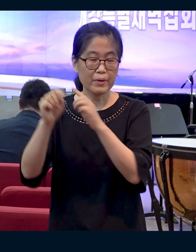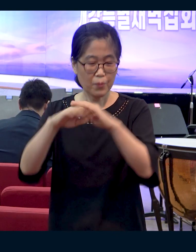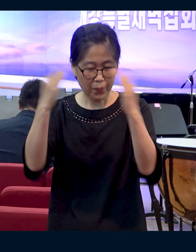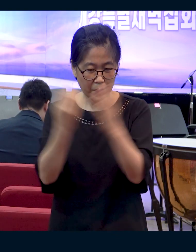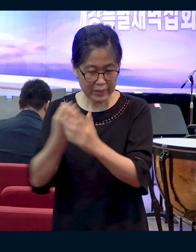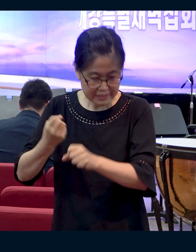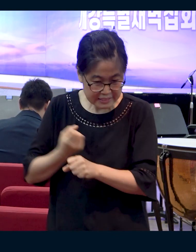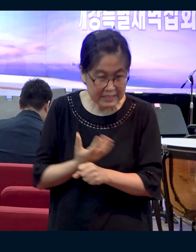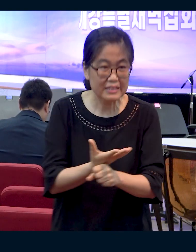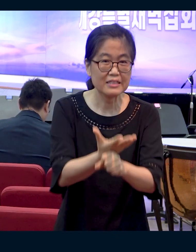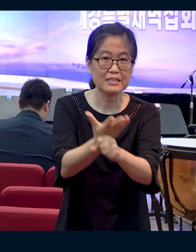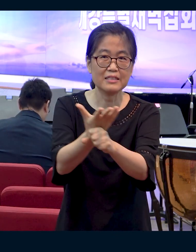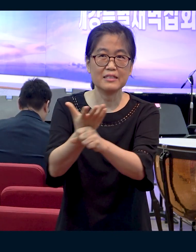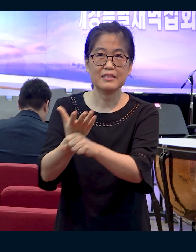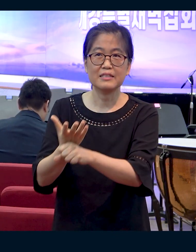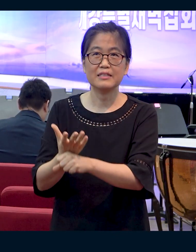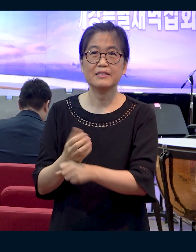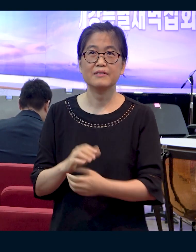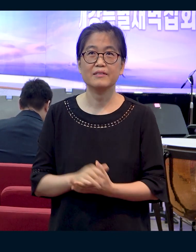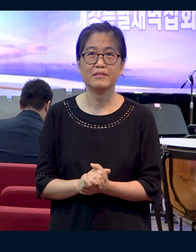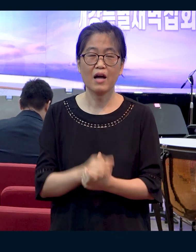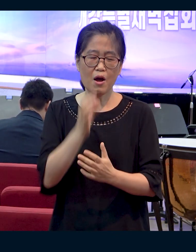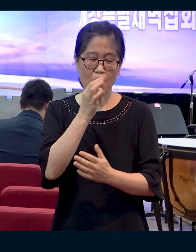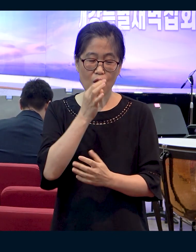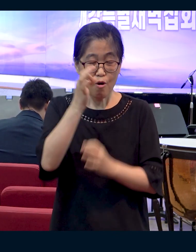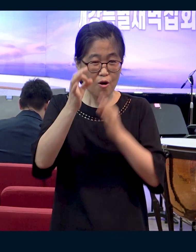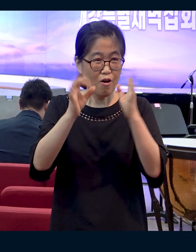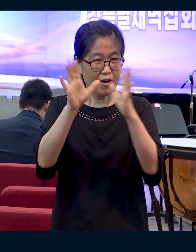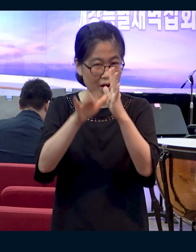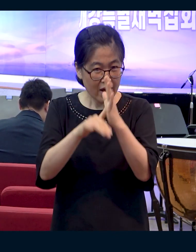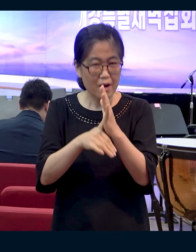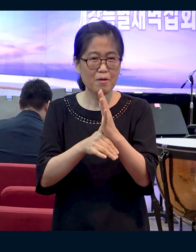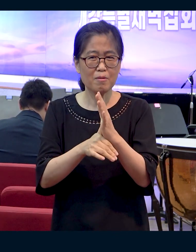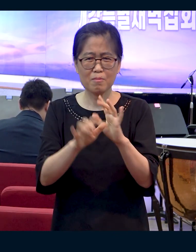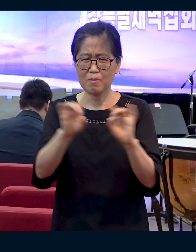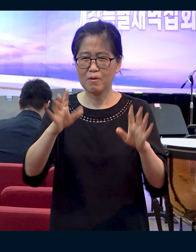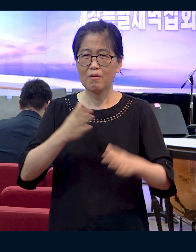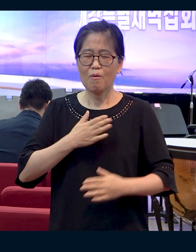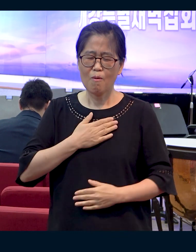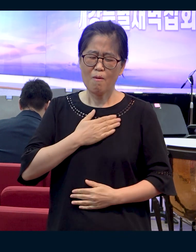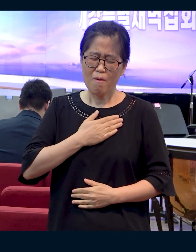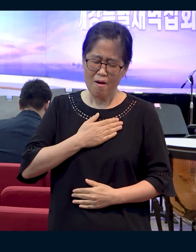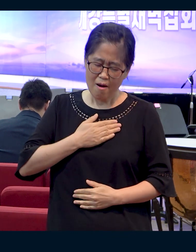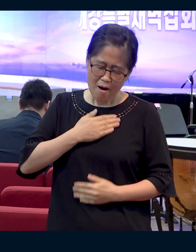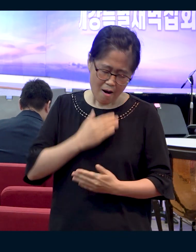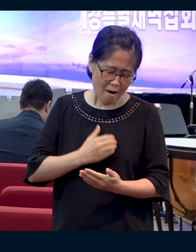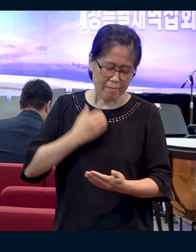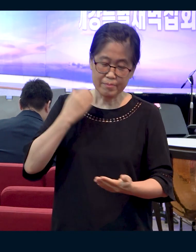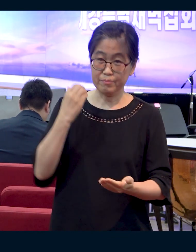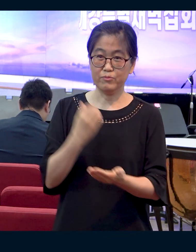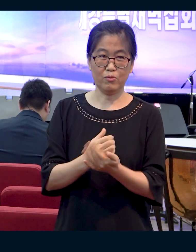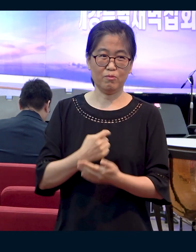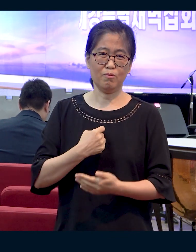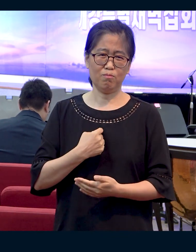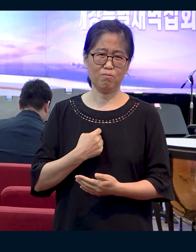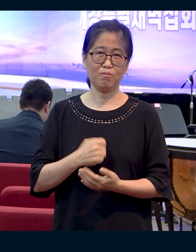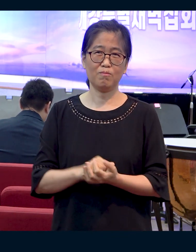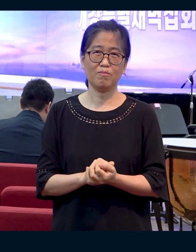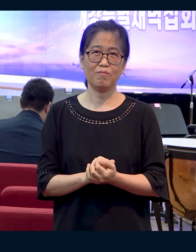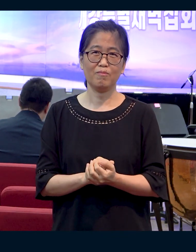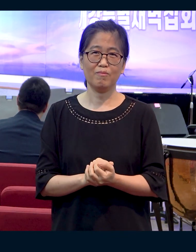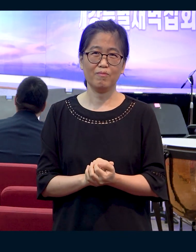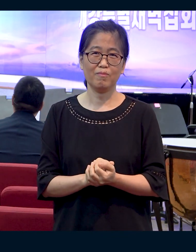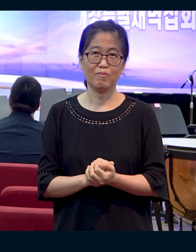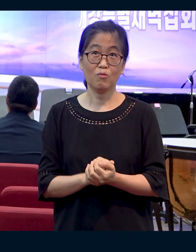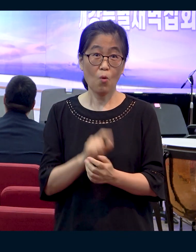때마다 감동이 옵니다. 정말 시인들은 자기 머리로 쓰는 게 아니에요. 성령이